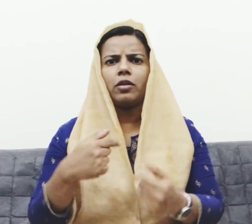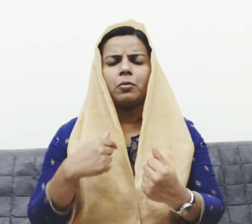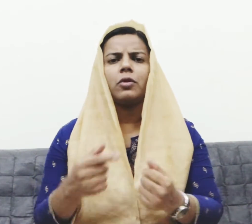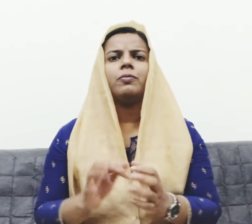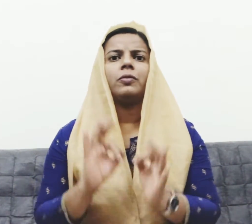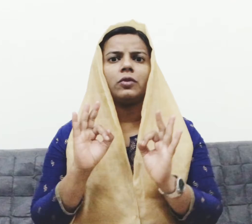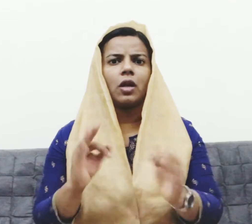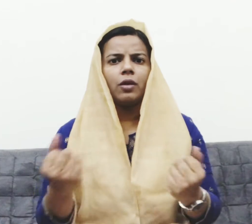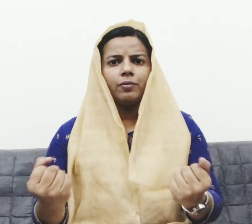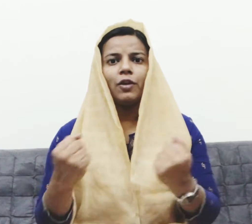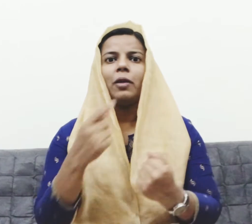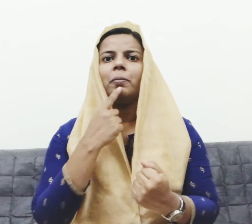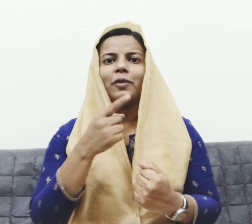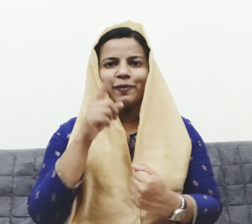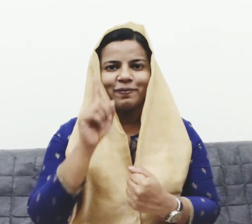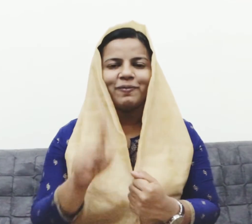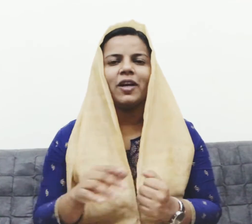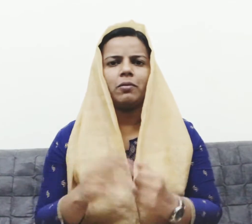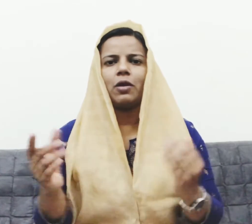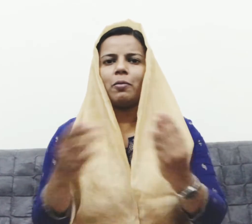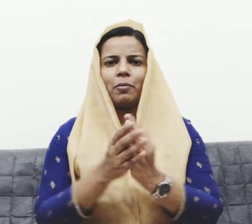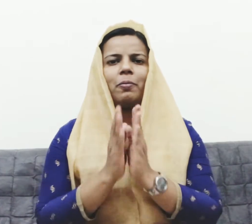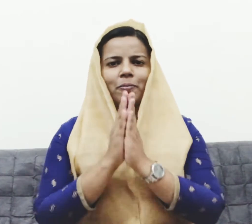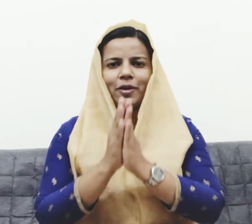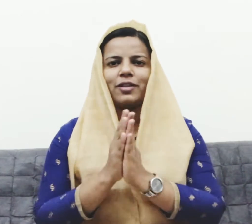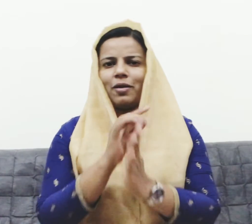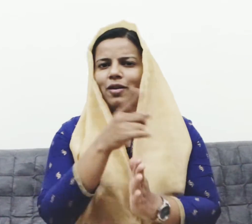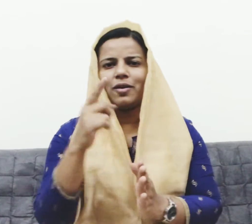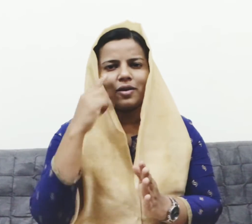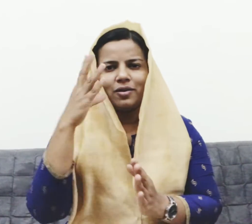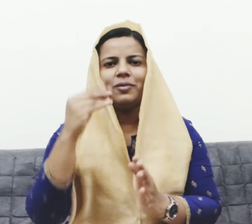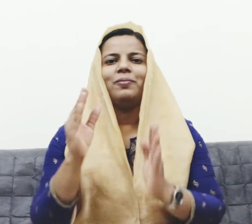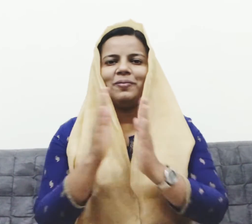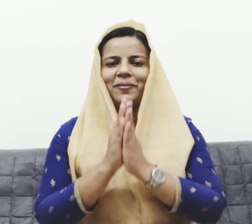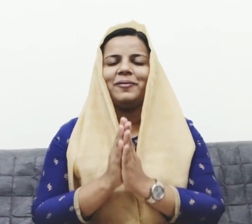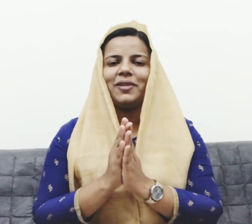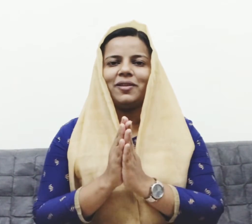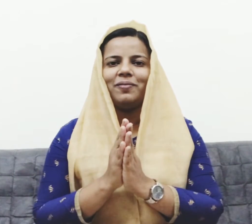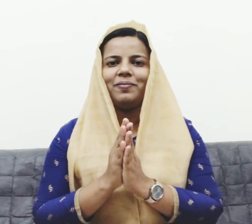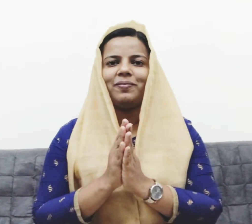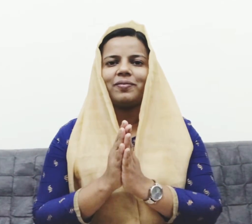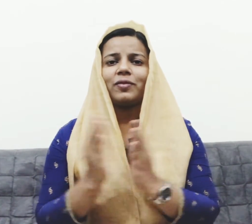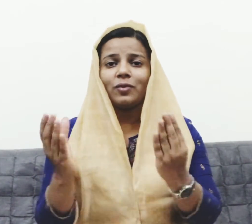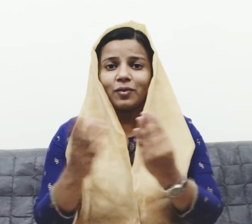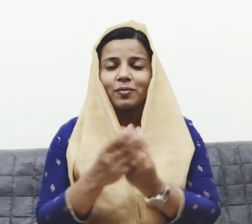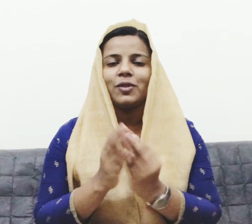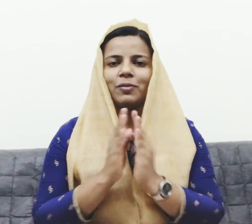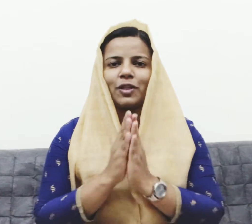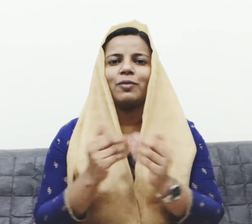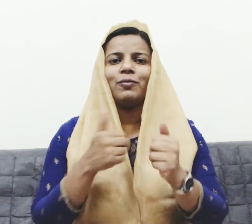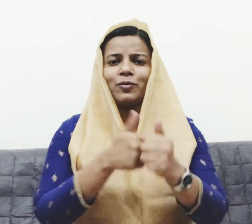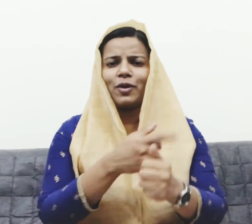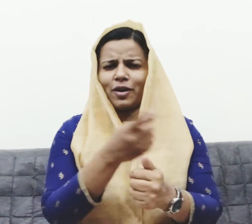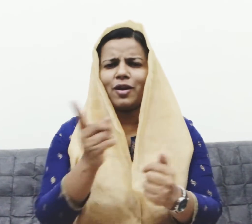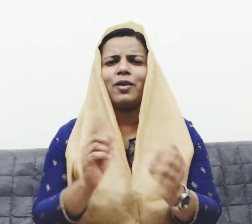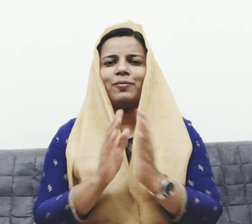ധൈര്യത്തോടെ പറയാനും നമ്മൾ ധൈര്യമുള്ളവരായിത്തീരണം. നമുക്ക് പ്രാർത്ഥിക്കാം. എല്ലാവരുടെയും കണ്ണുകൾ അടച്ചാട്ടെ. നമ്മൾ ഒരുമിച്ച് പ്രാർത്ഥിക്കാൻ പോകും. എല്ലാവരും